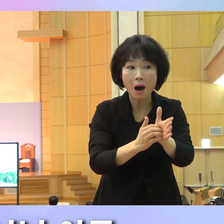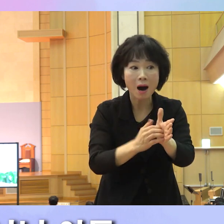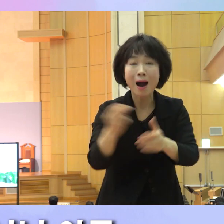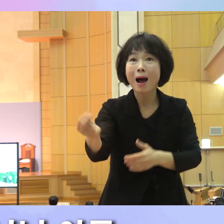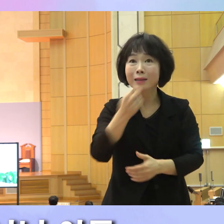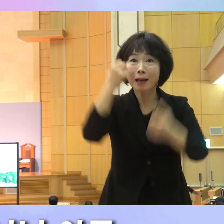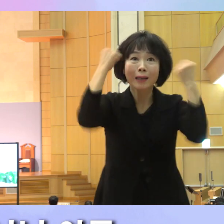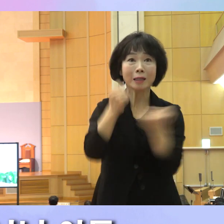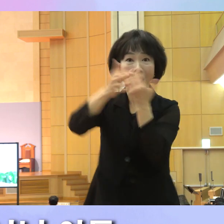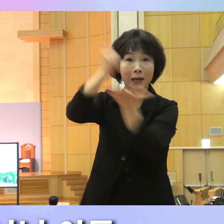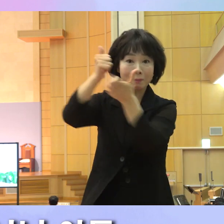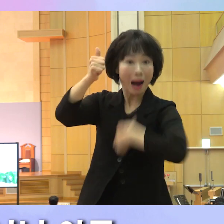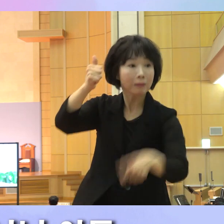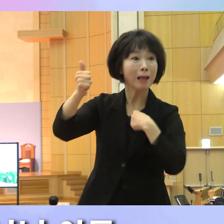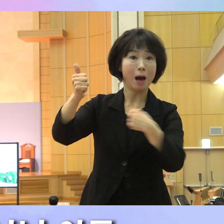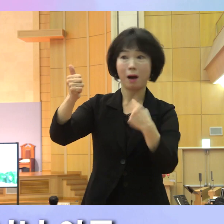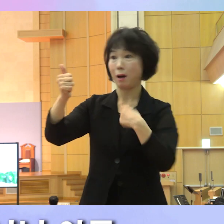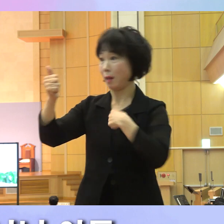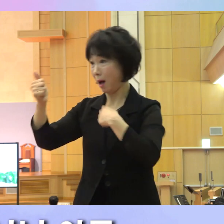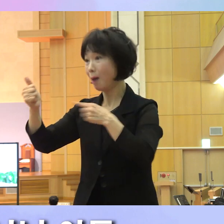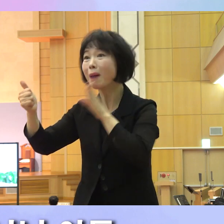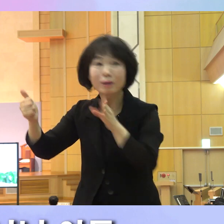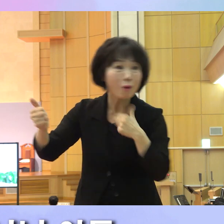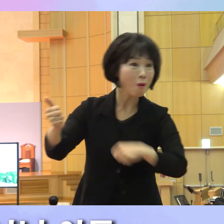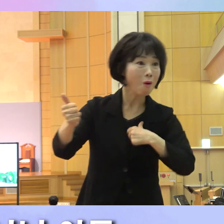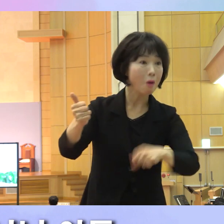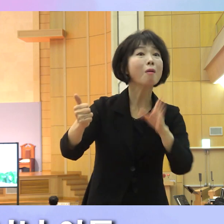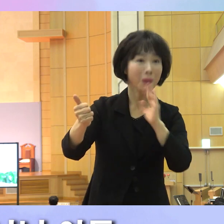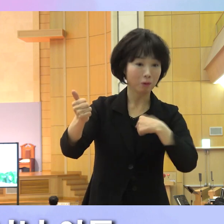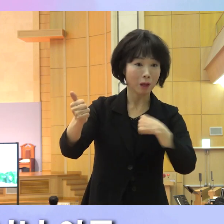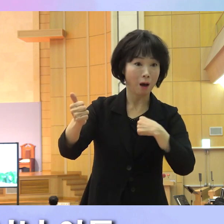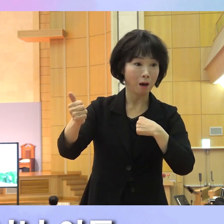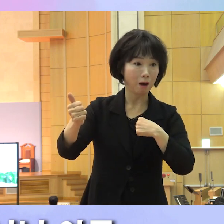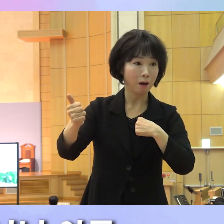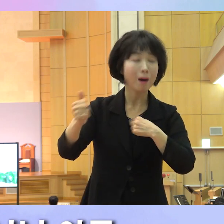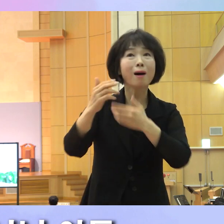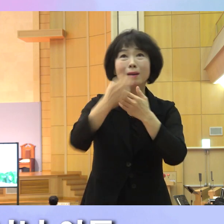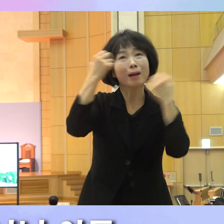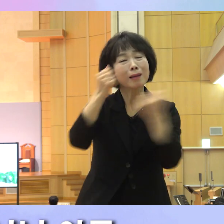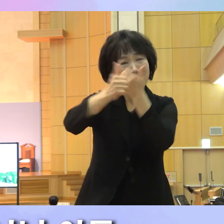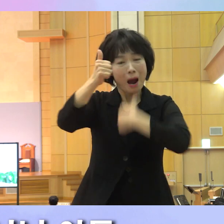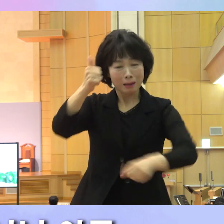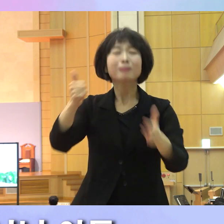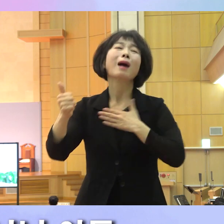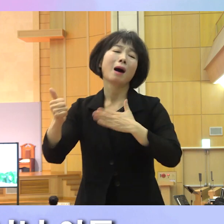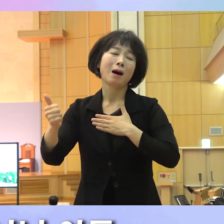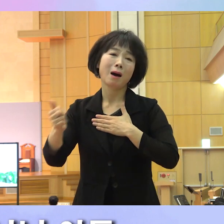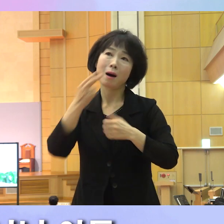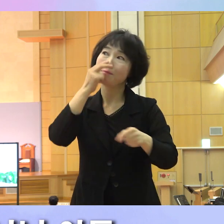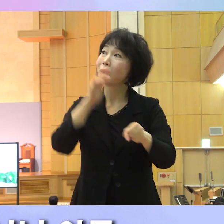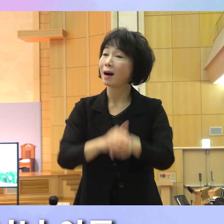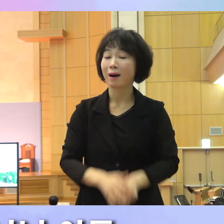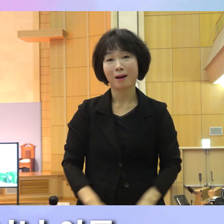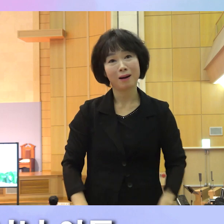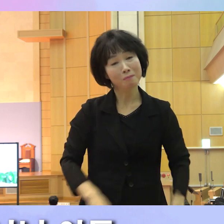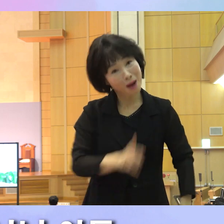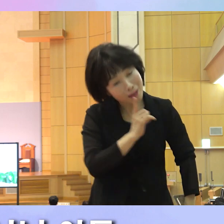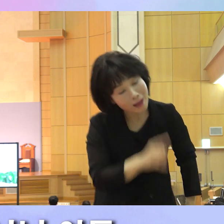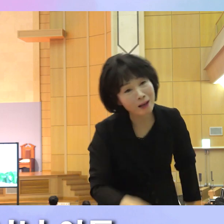살아계신 하나님의 아들이라고 자꾸만 살아계신 하나님, 살아계신 하나님, 너 나한테 좀